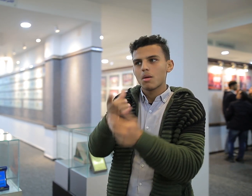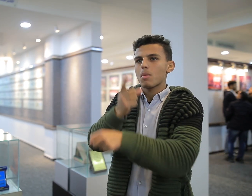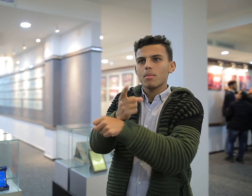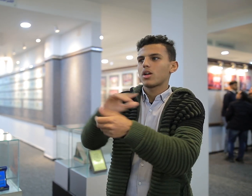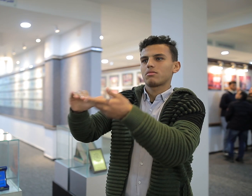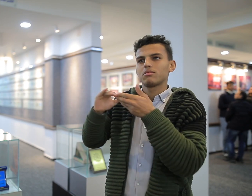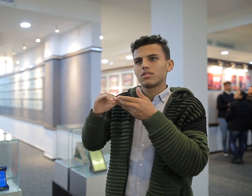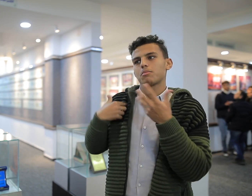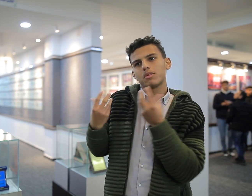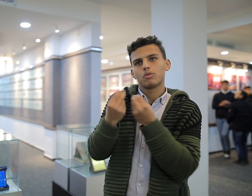منها كثير.